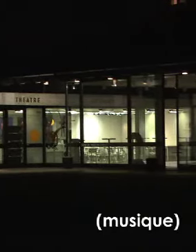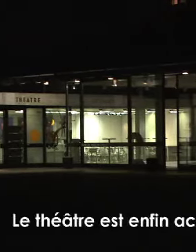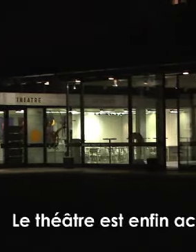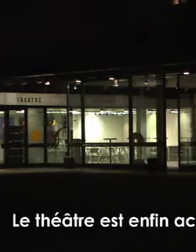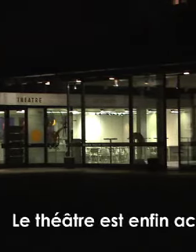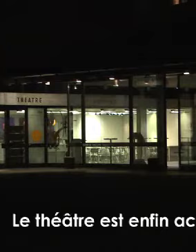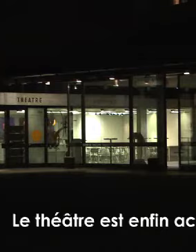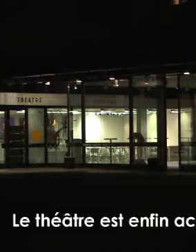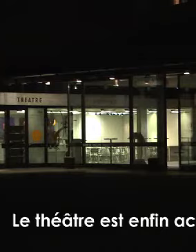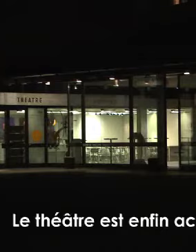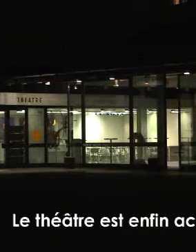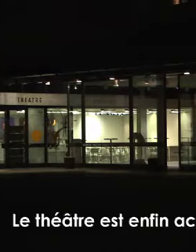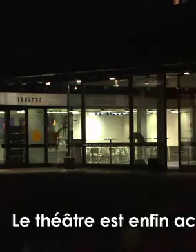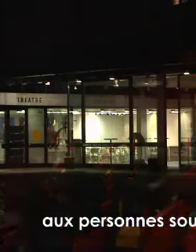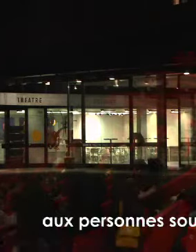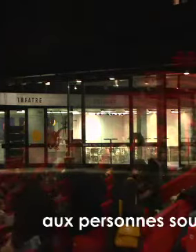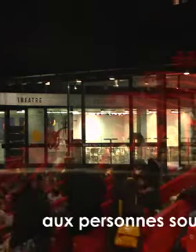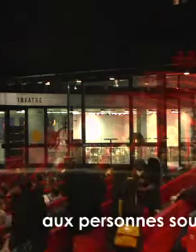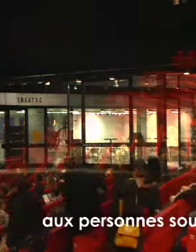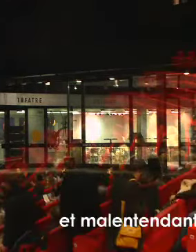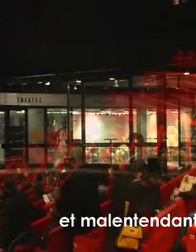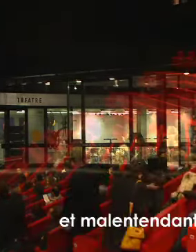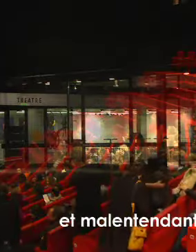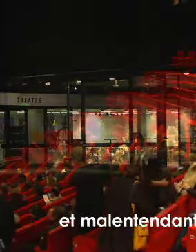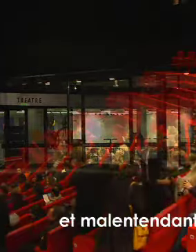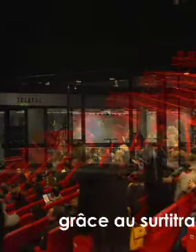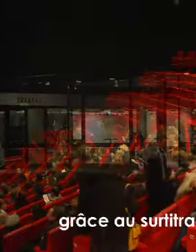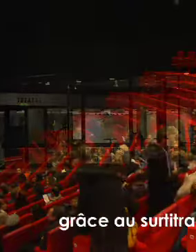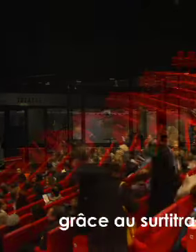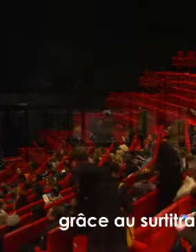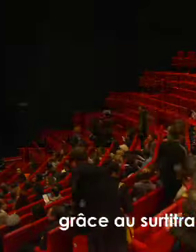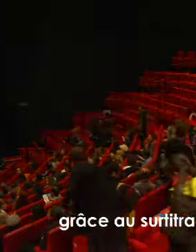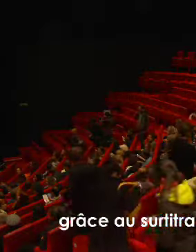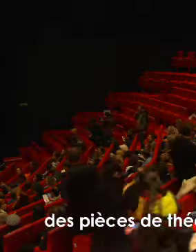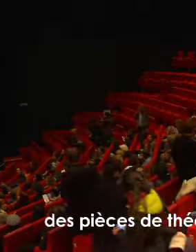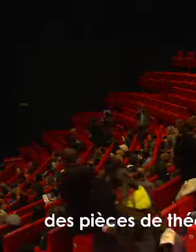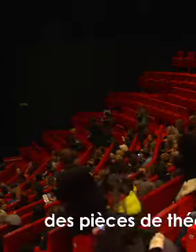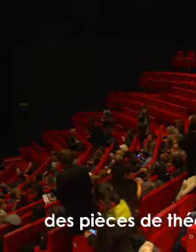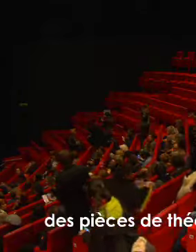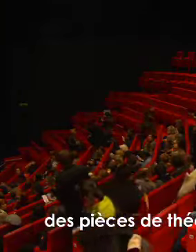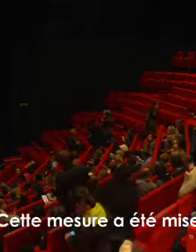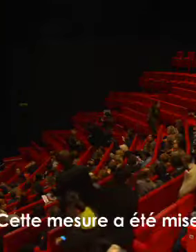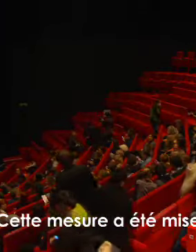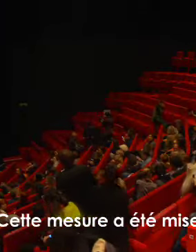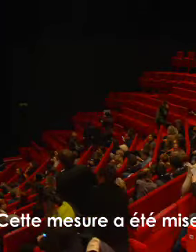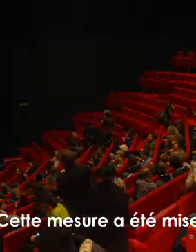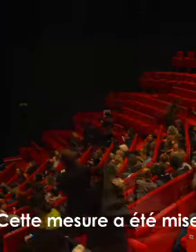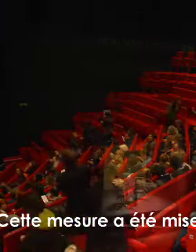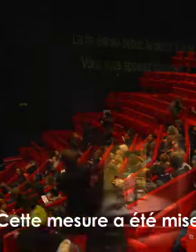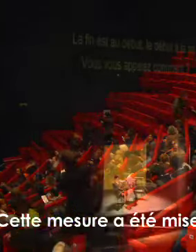Le théâtre est enfin accessible aux personnes sourdes et malentendantes grâce au surtitrage des pièces de théâtre. Cette mesure a été mise en